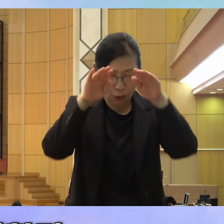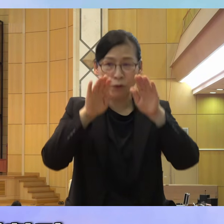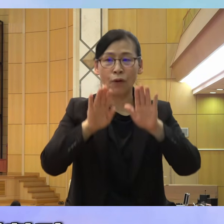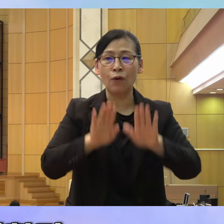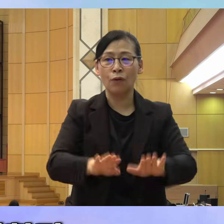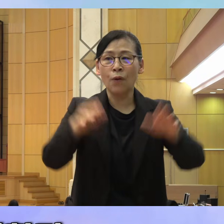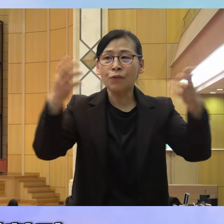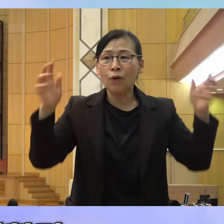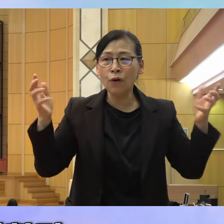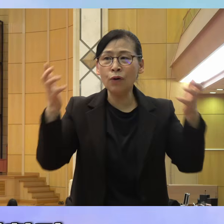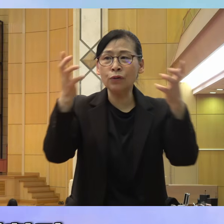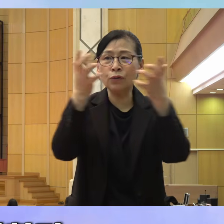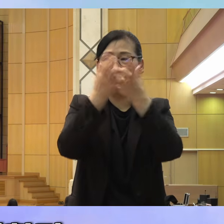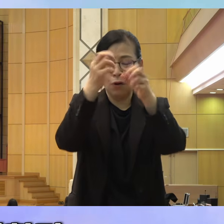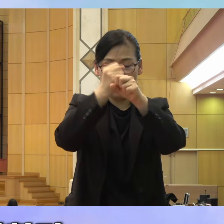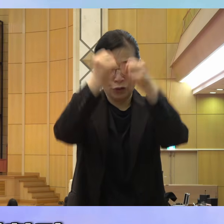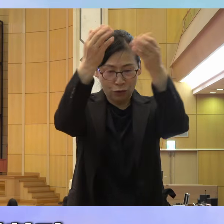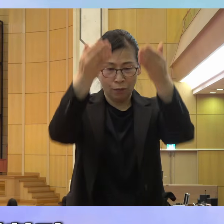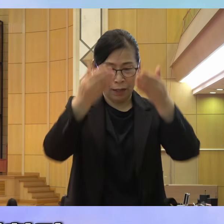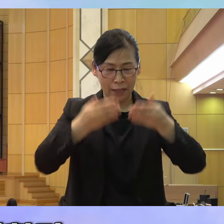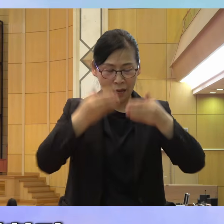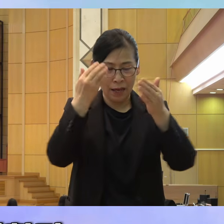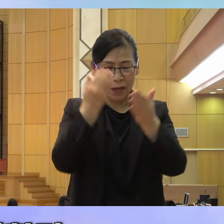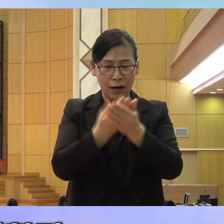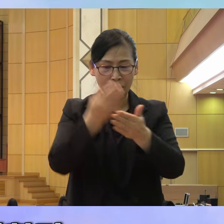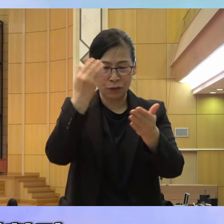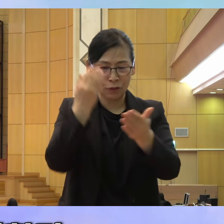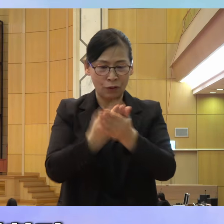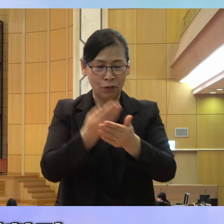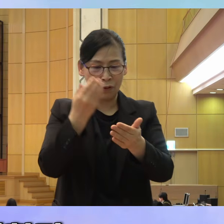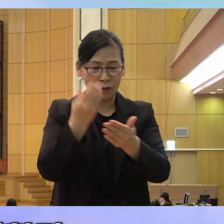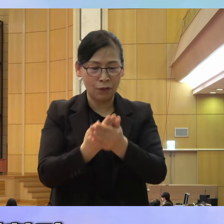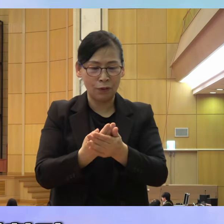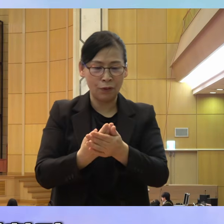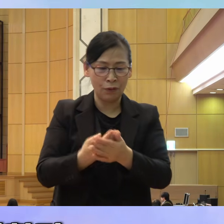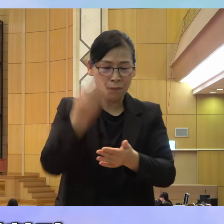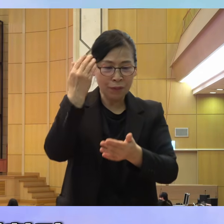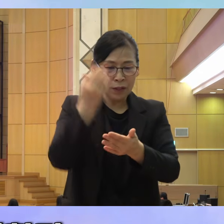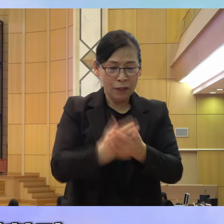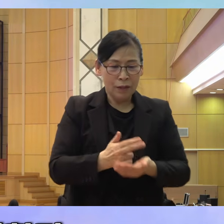불길로서 오늘도 충만케 연유한